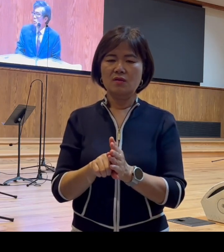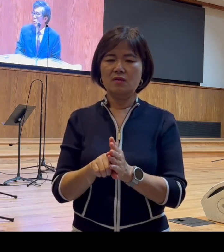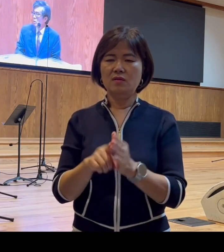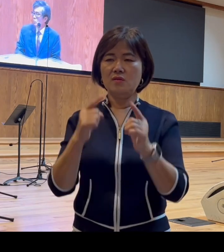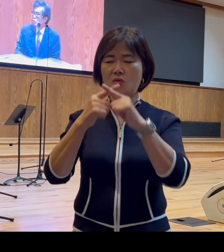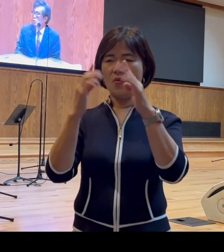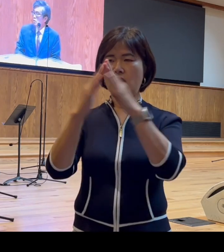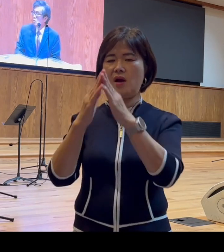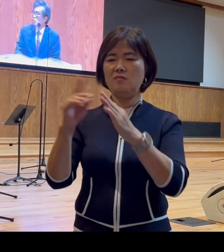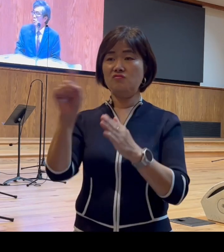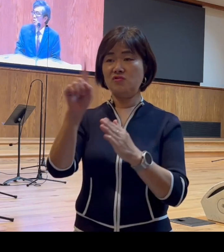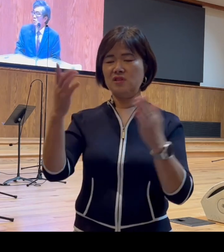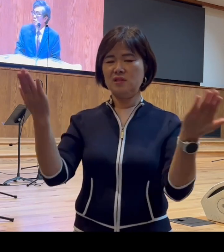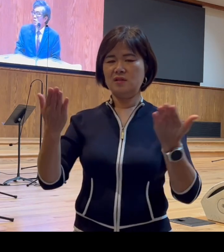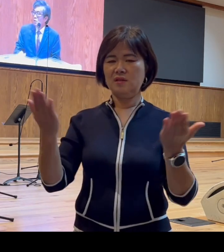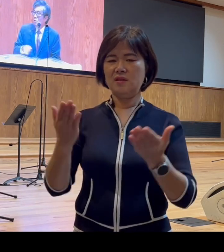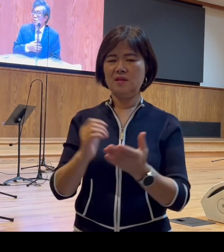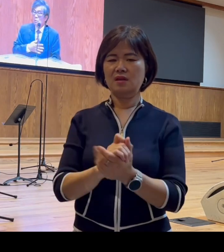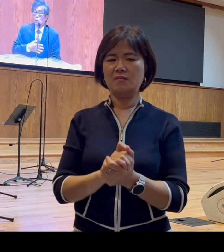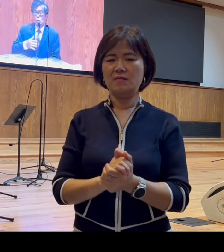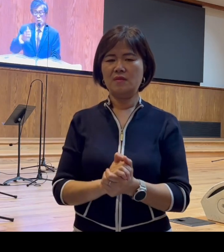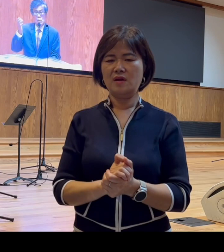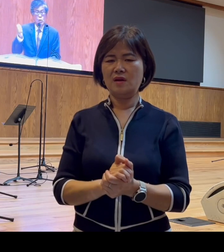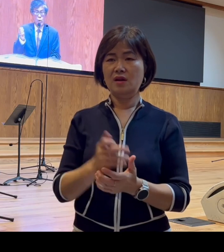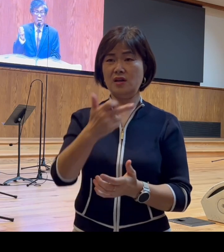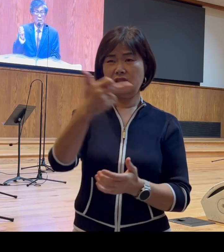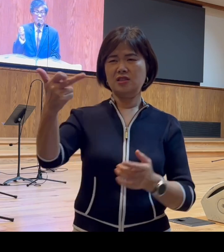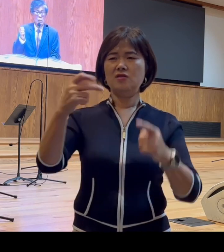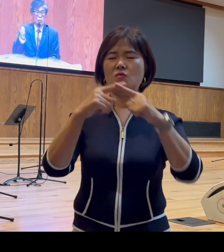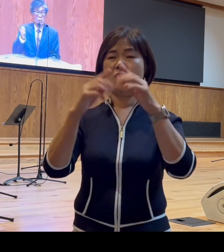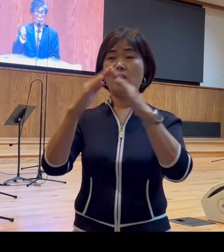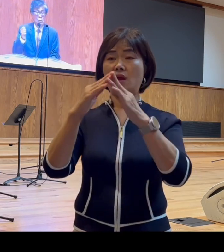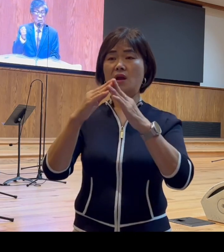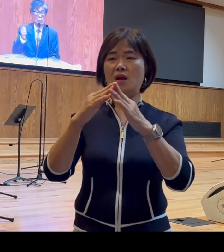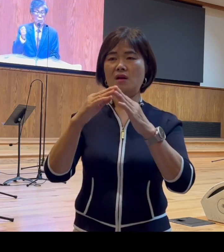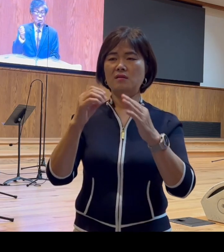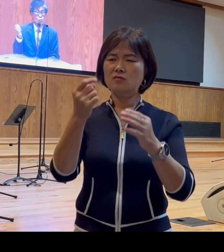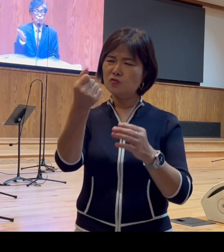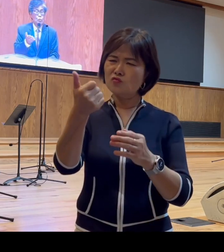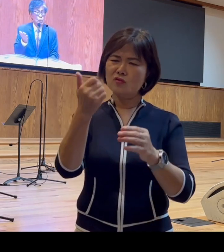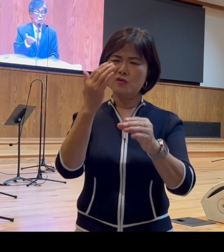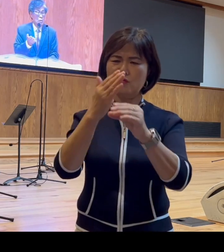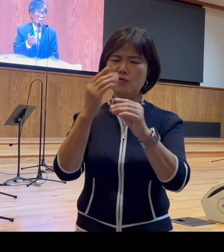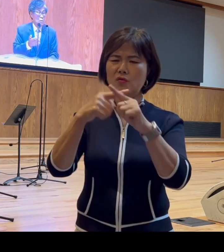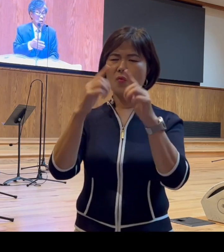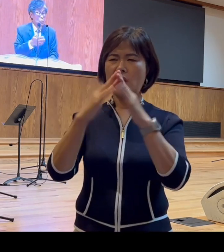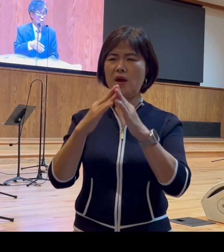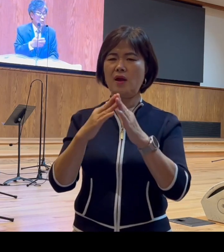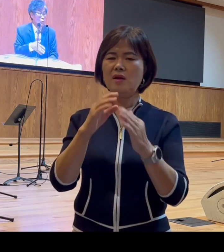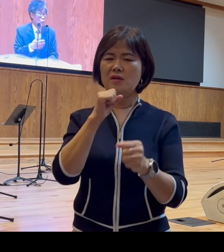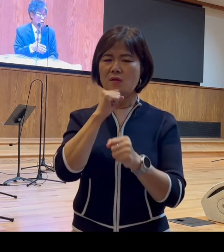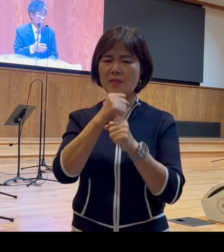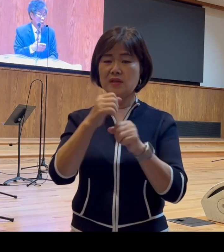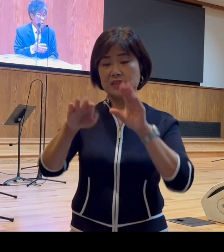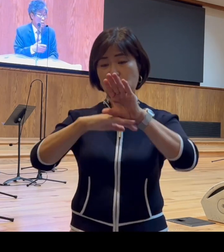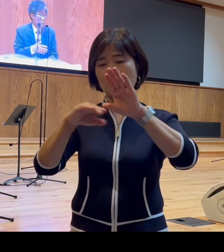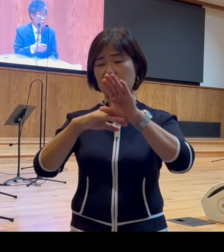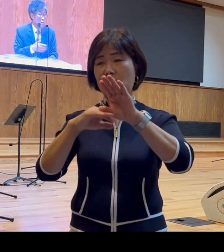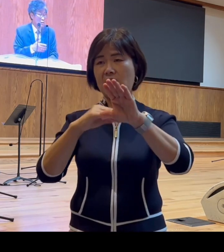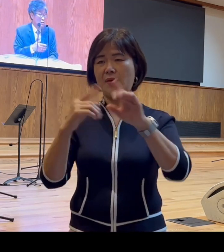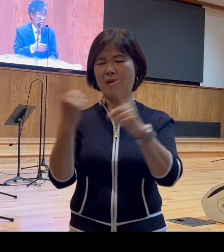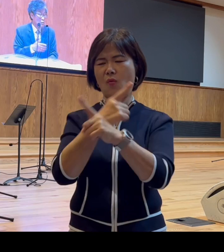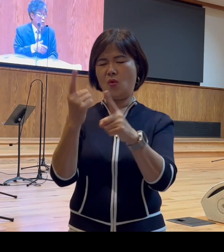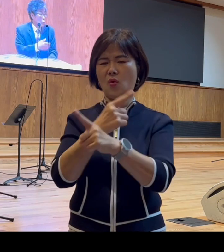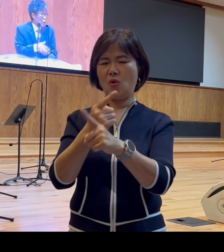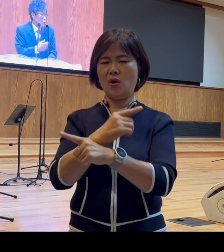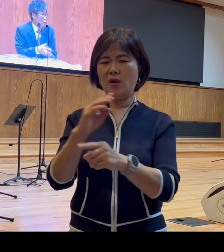그 교회가 무슨 일을 했냐면 뭐 큰 교회 아니에요. 그러면은 뭐 수도 없이 이렇게 자동차를 바꿀 거 아닙니까?